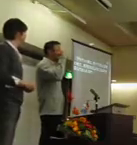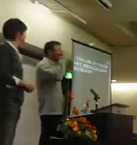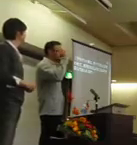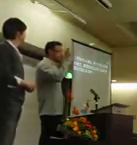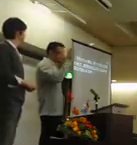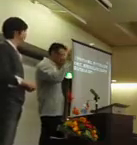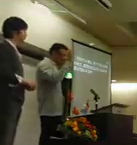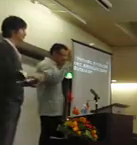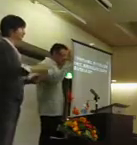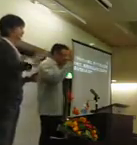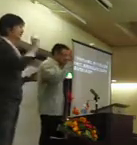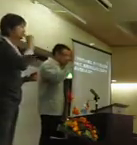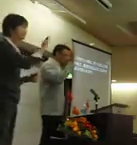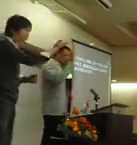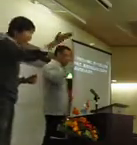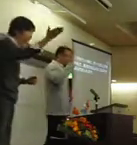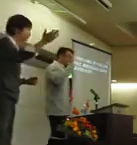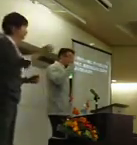いですか。